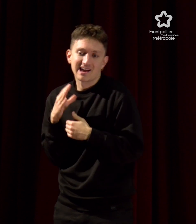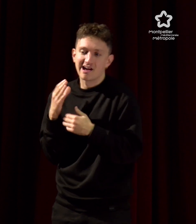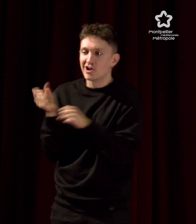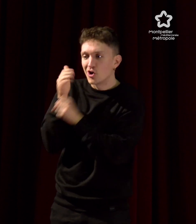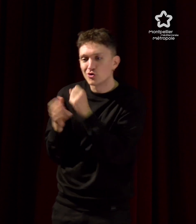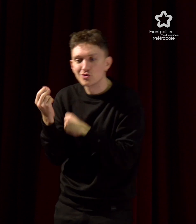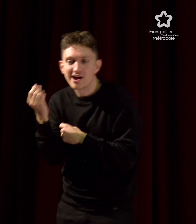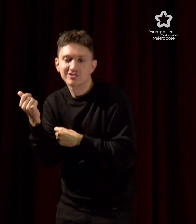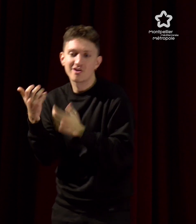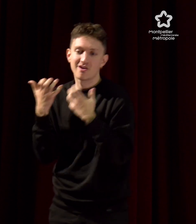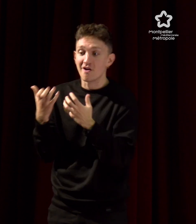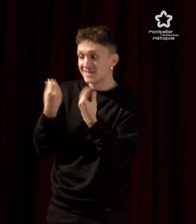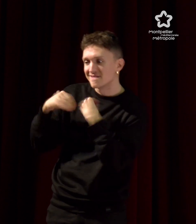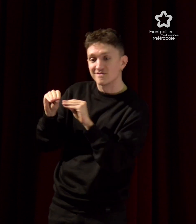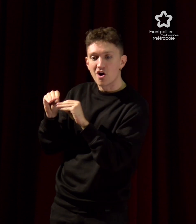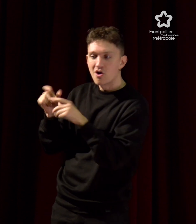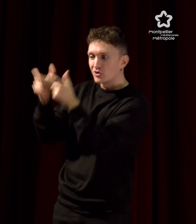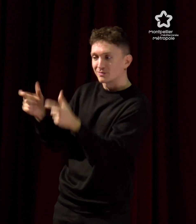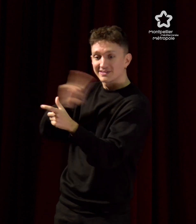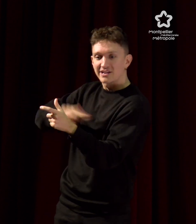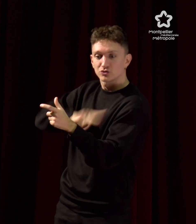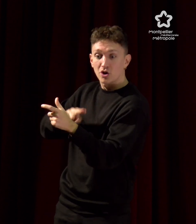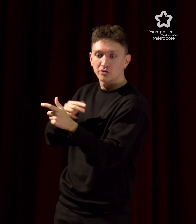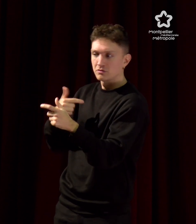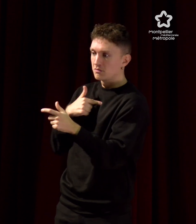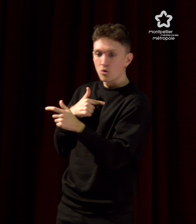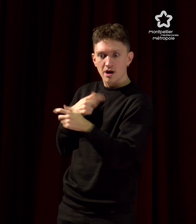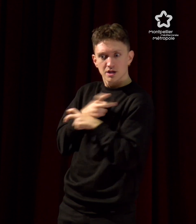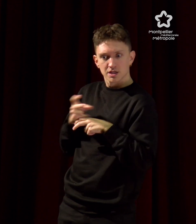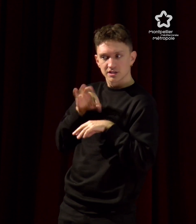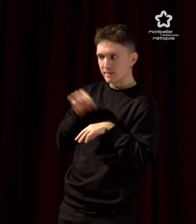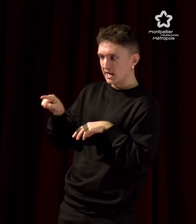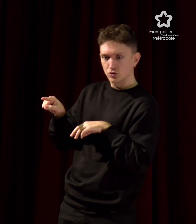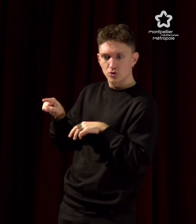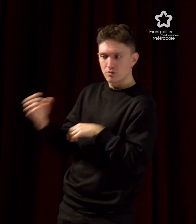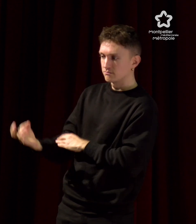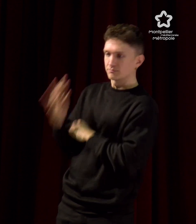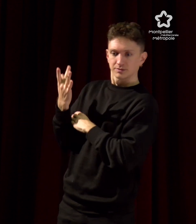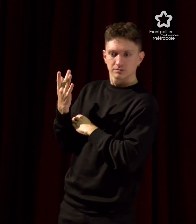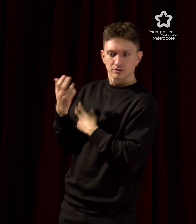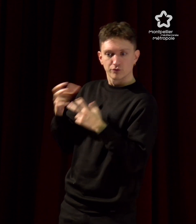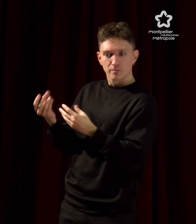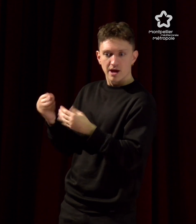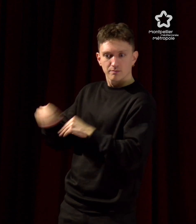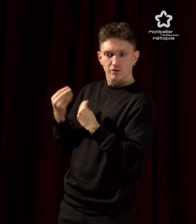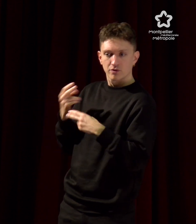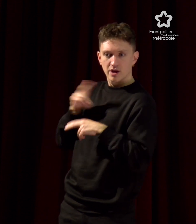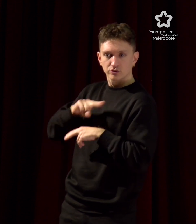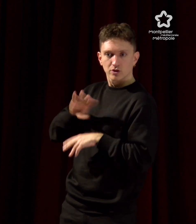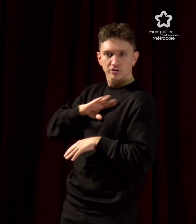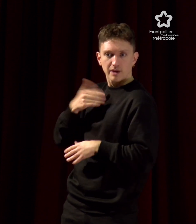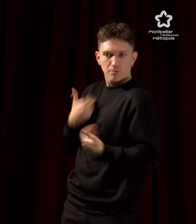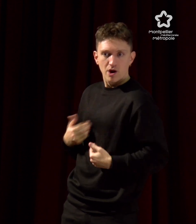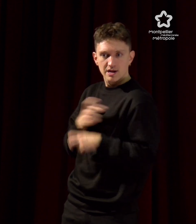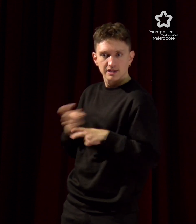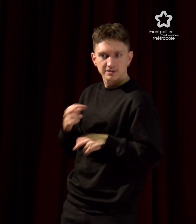des assurances pour qu'après, ils refusent d'assurer certaines personnes en fonction d'un pseudo-risque génétique d'une maladie,